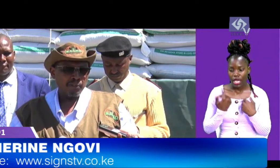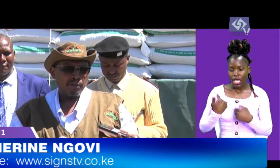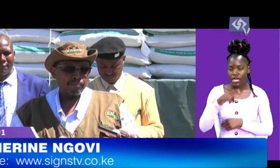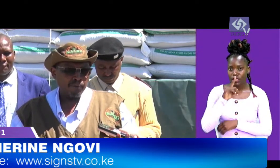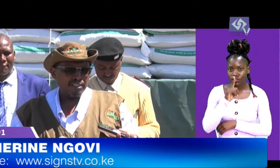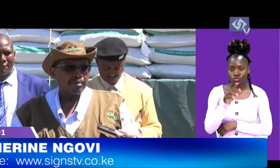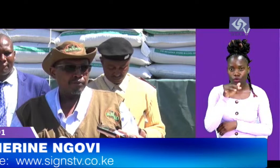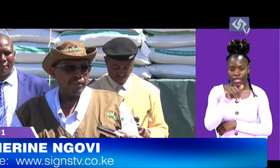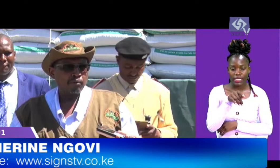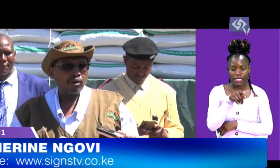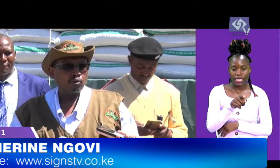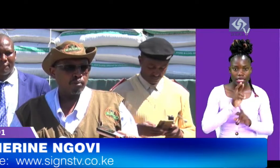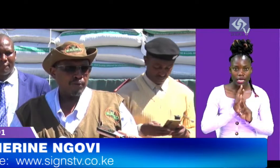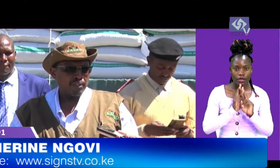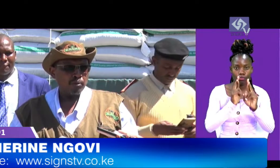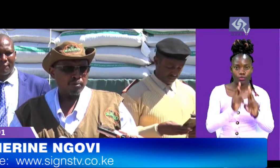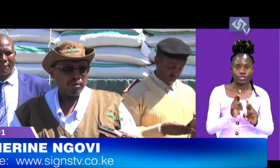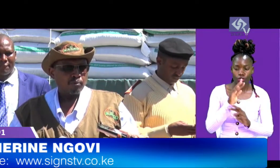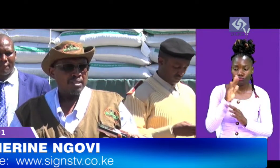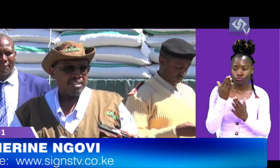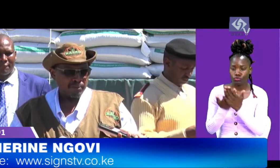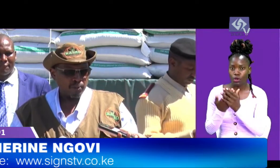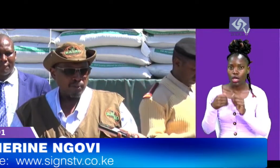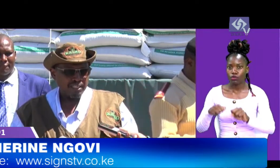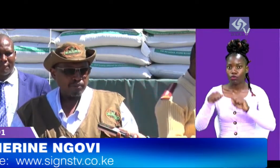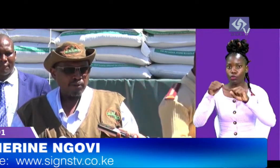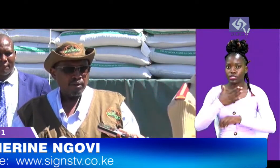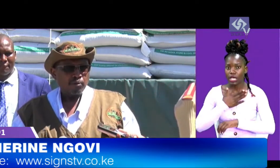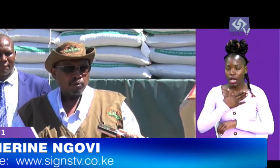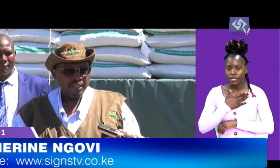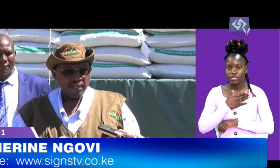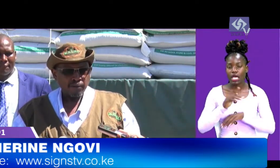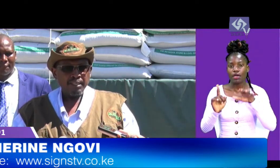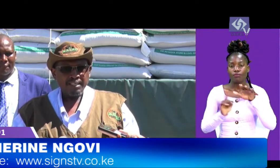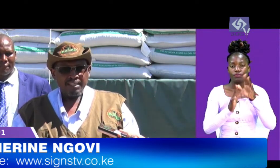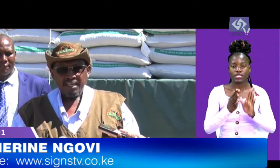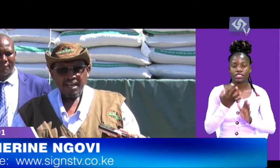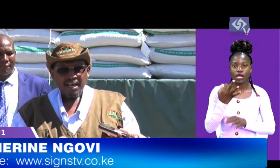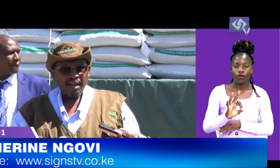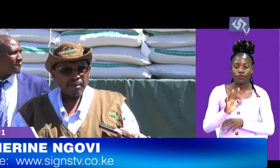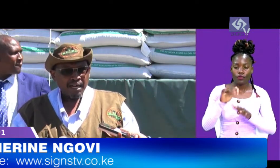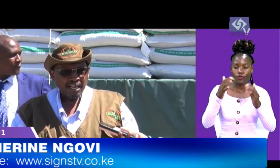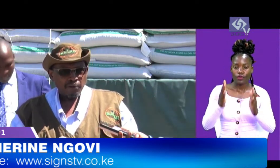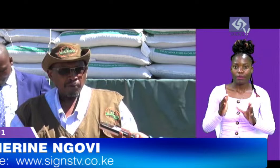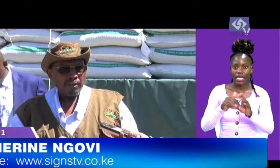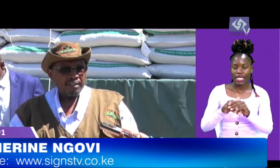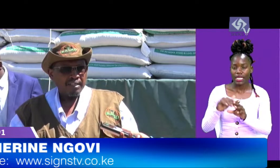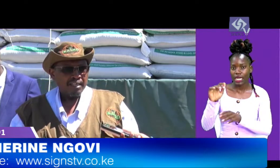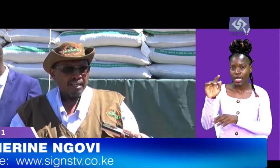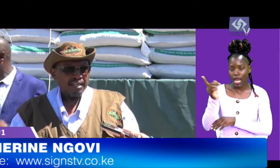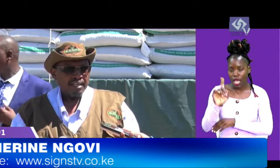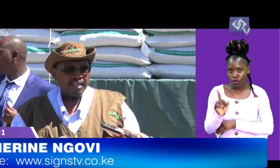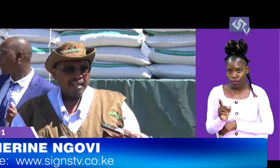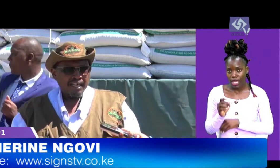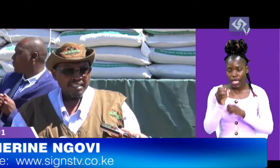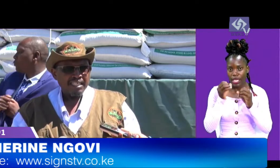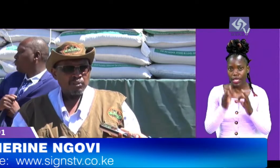hiyo report imefika kwa wakubwa wetu, waziri wetu wa kilimo uko Nairobi. Kama KALRO, kazi yetu